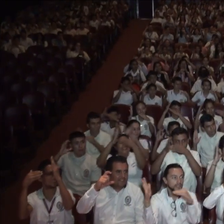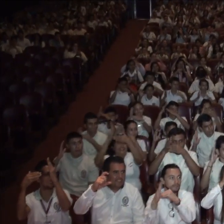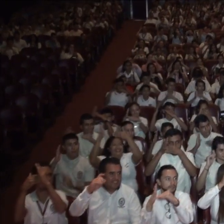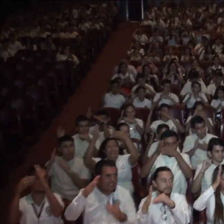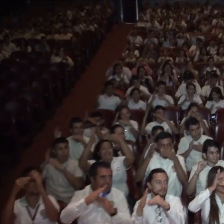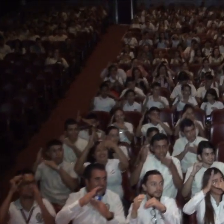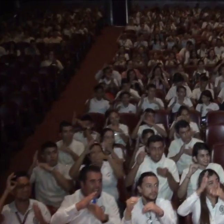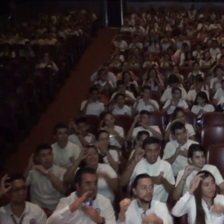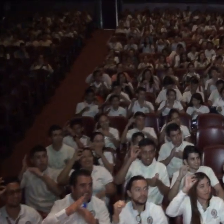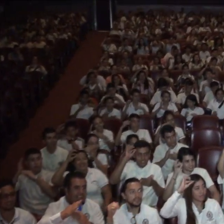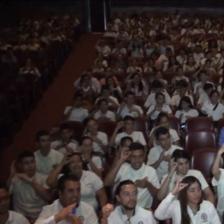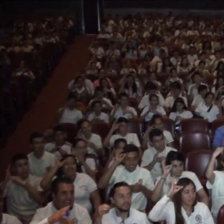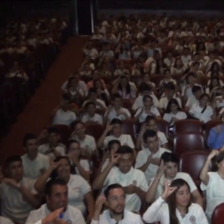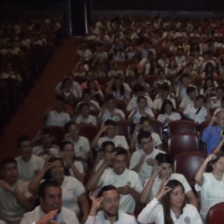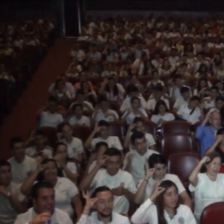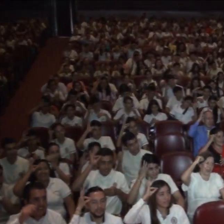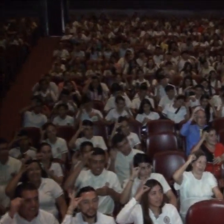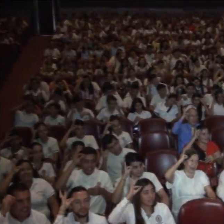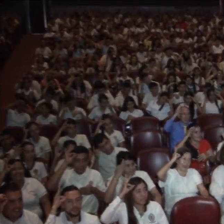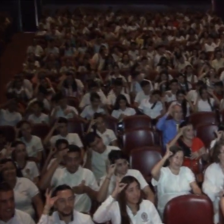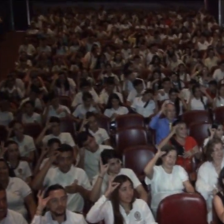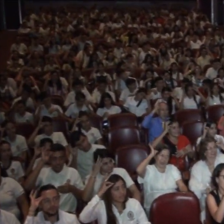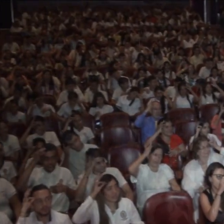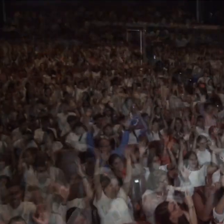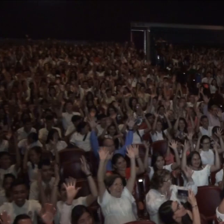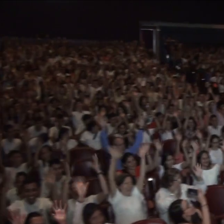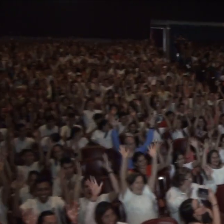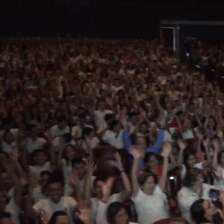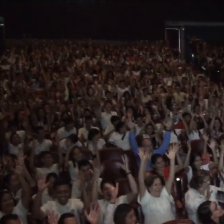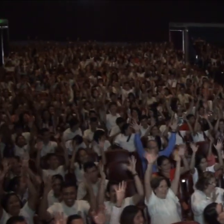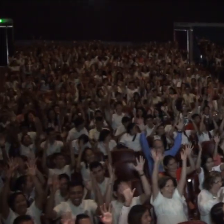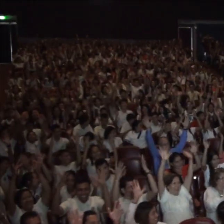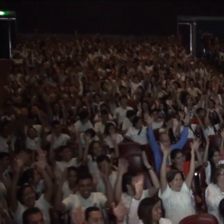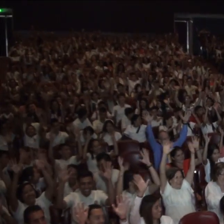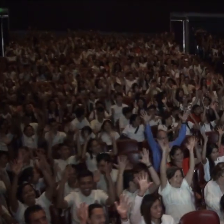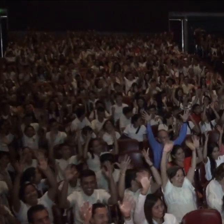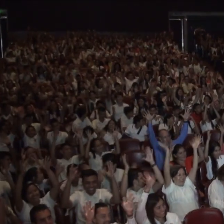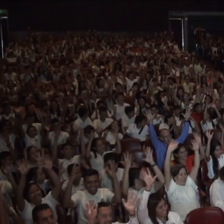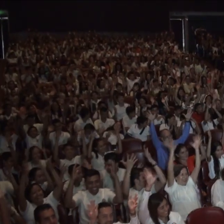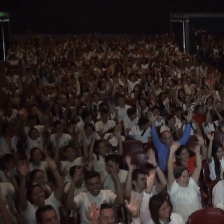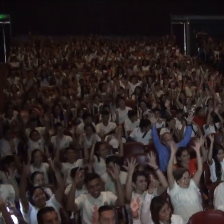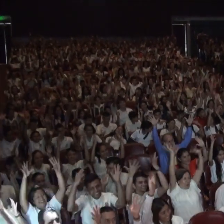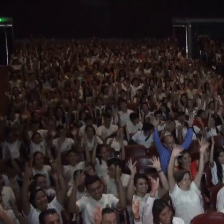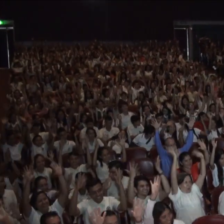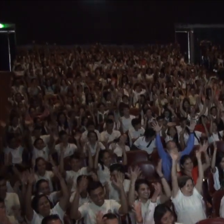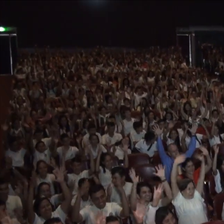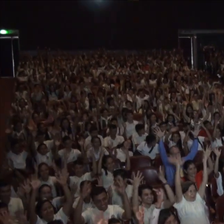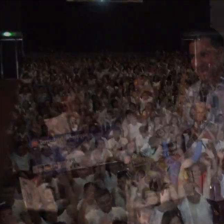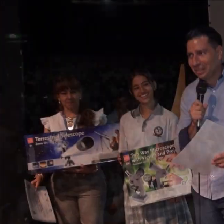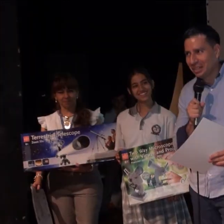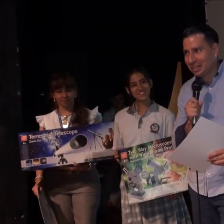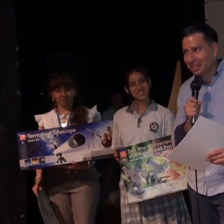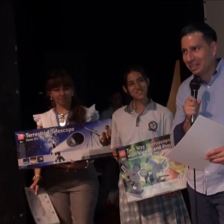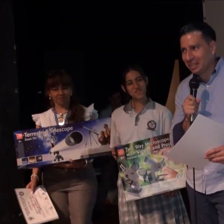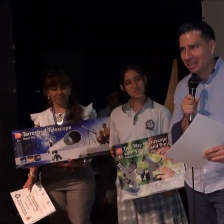contra la drogadicción. Muy bien, fuerte la palma, fuerte la palma.